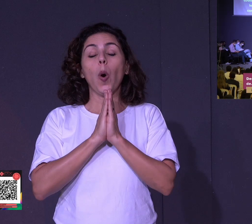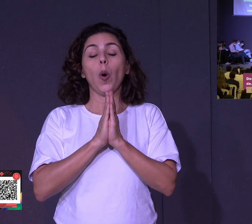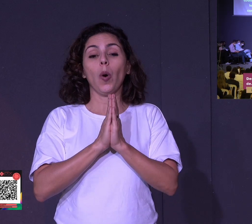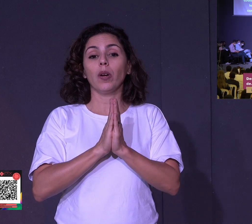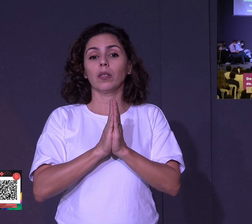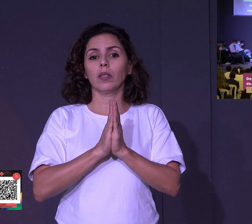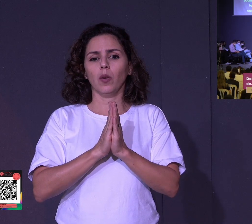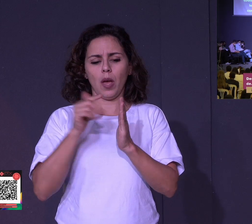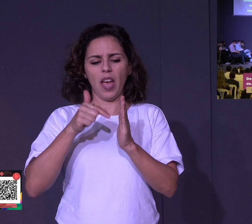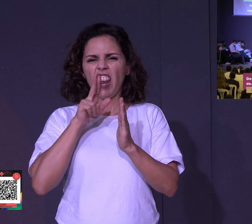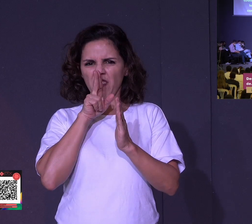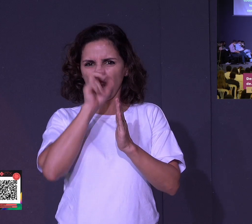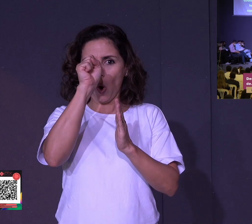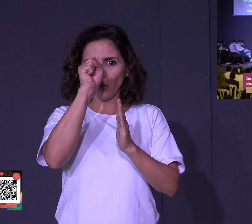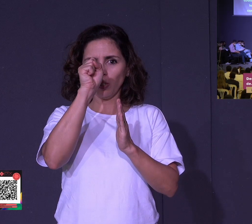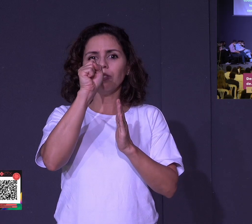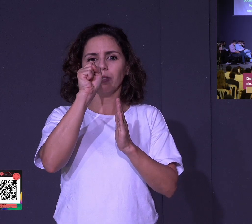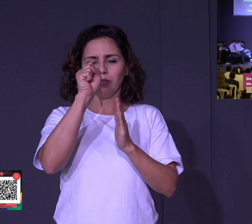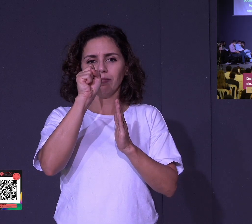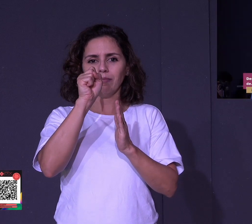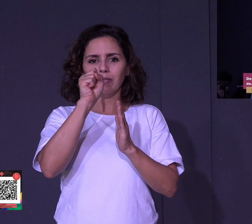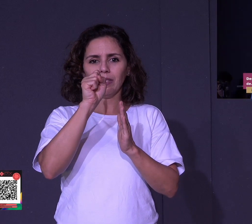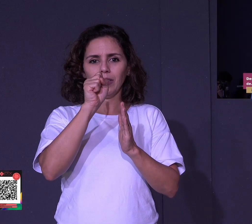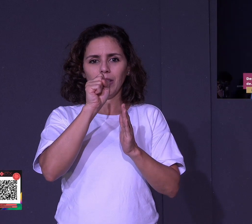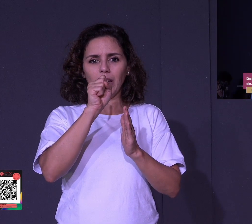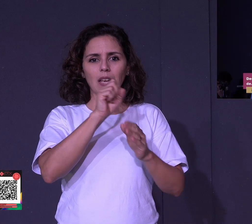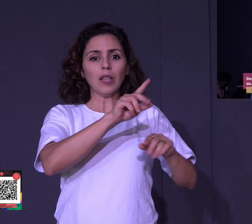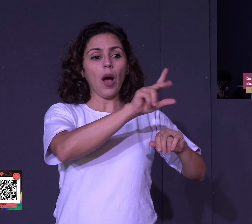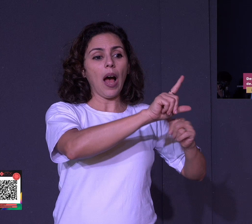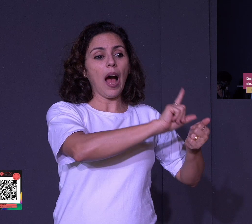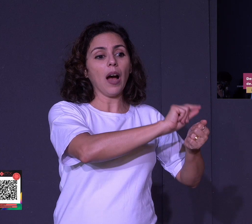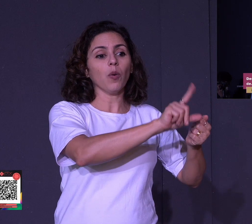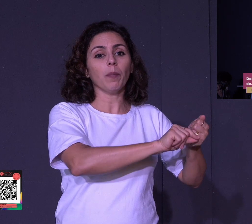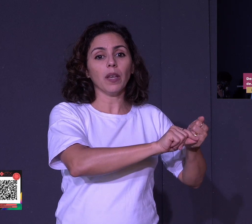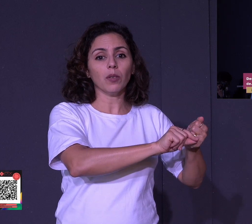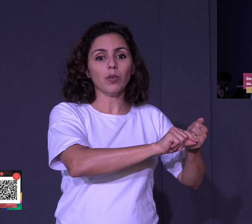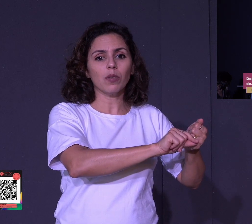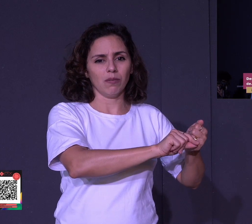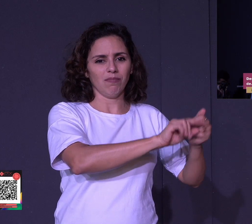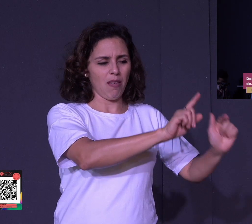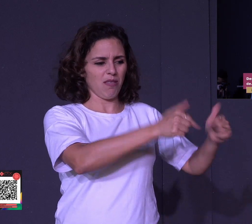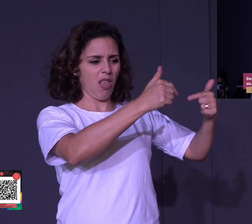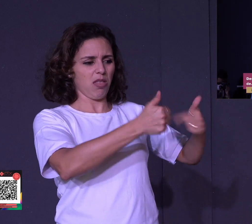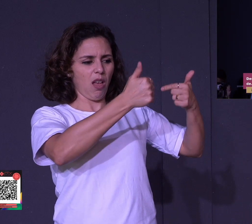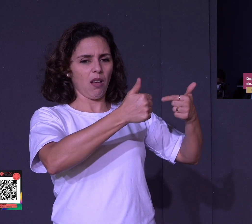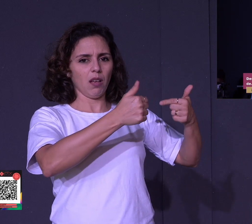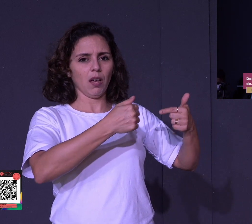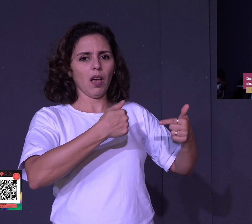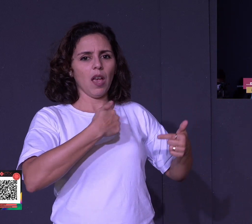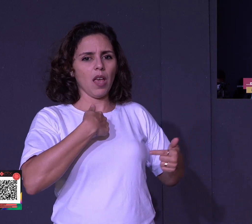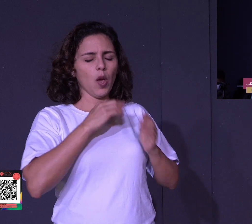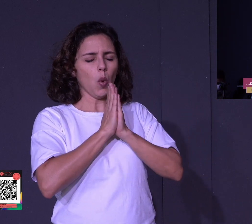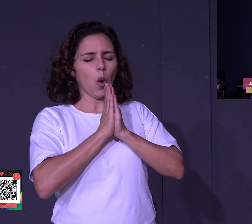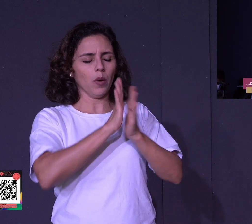5? Destruir argumentos, destruir toda a pretensão que se levanta contra o conhecimento de